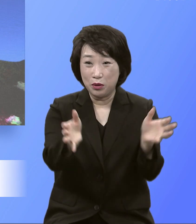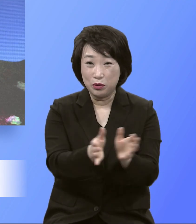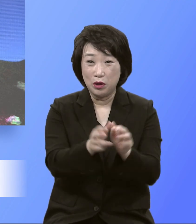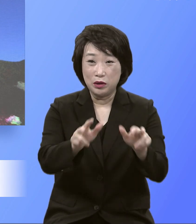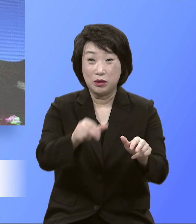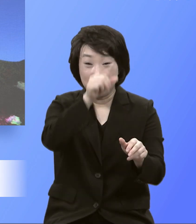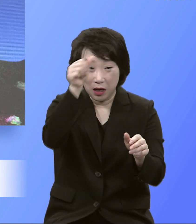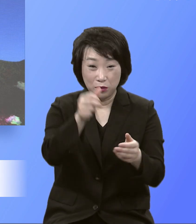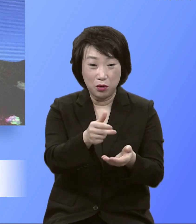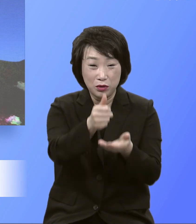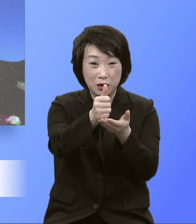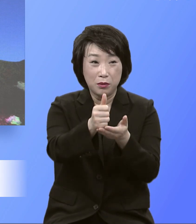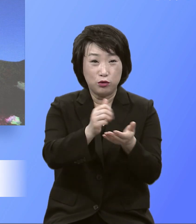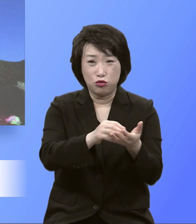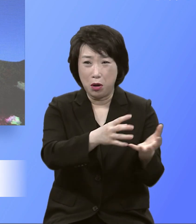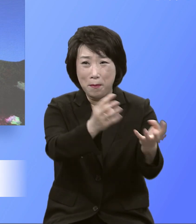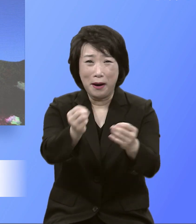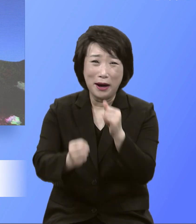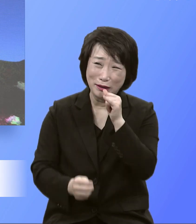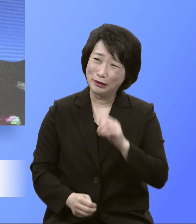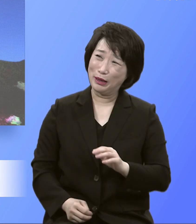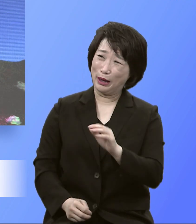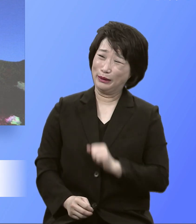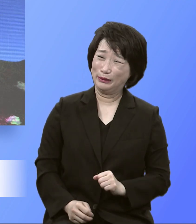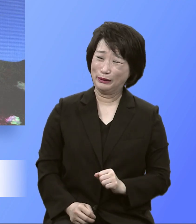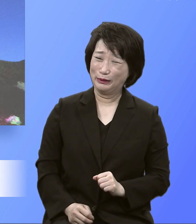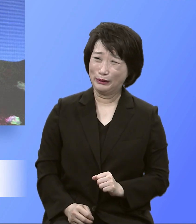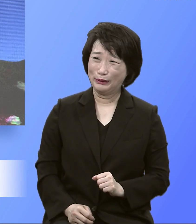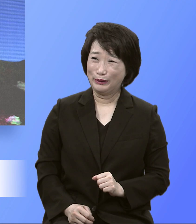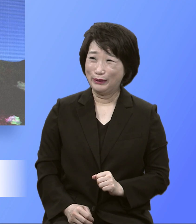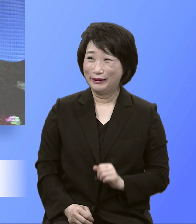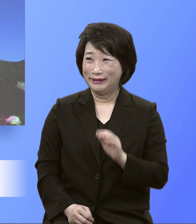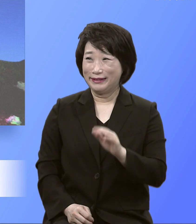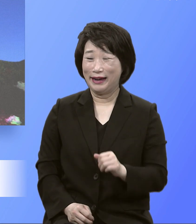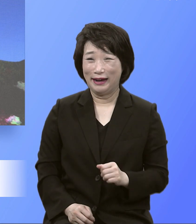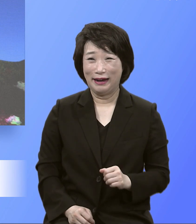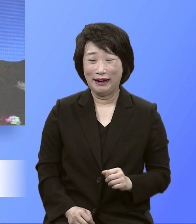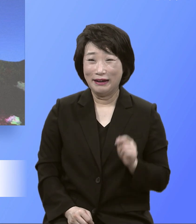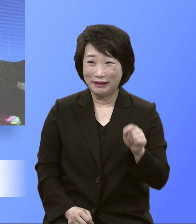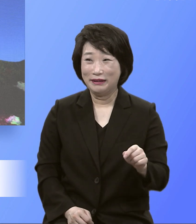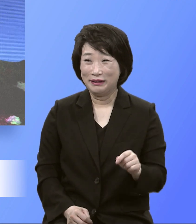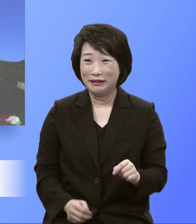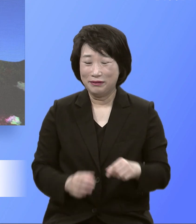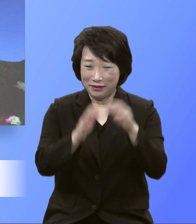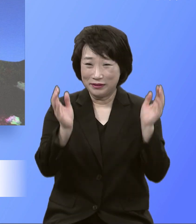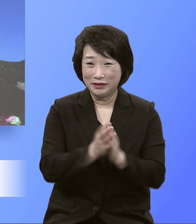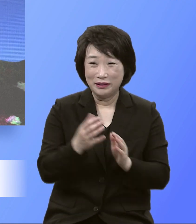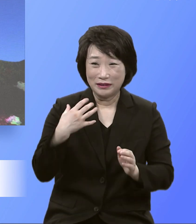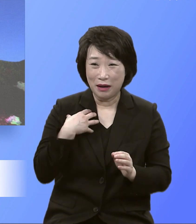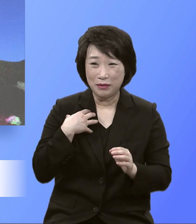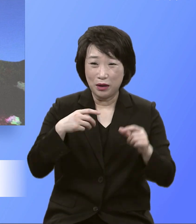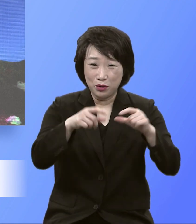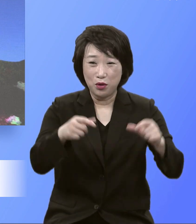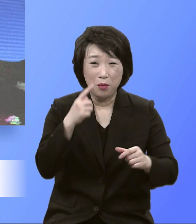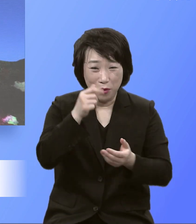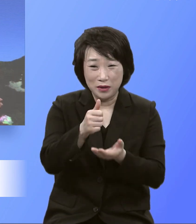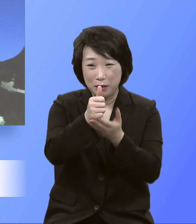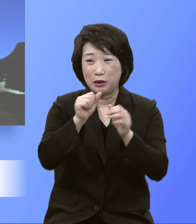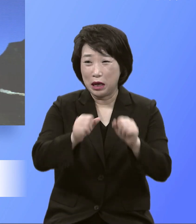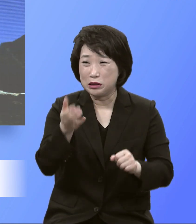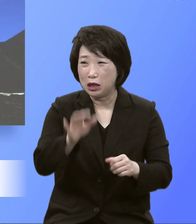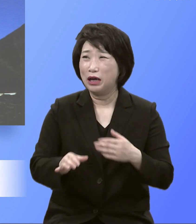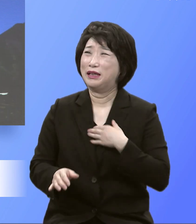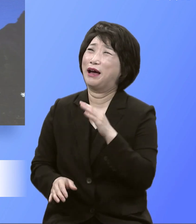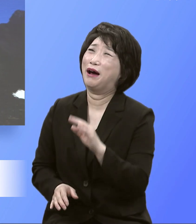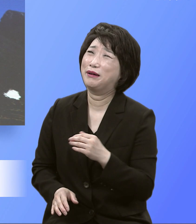지금 장로님이 뭐 엄청나게 많이 계시고 거기 다 담당 목사님도 계시고 그런데